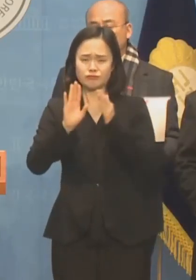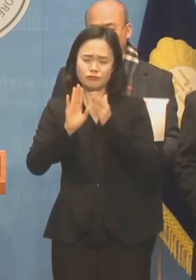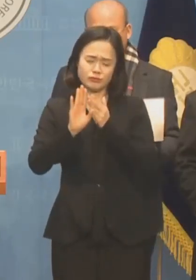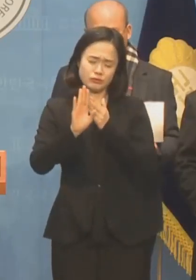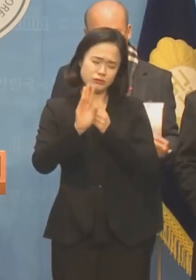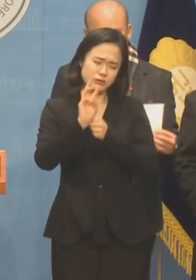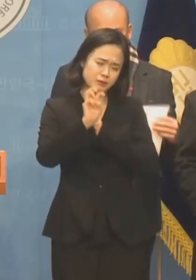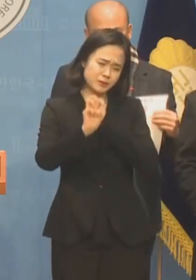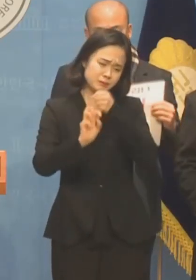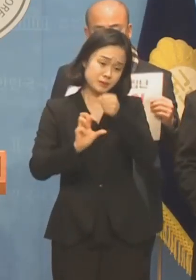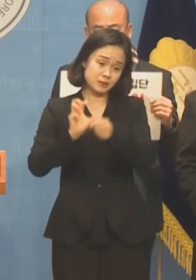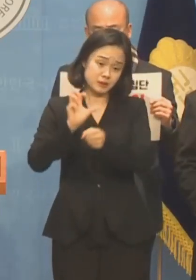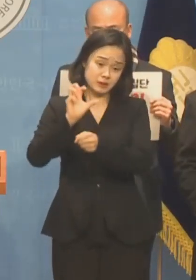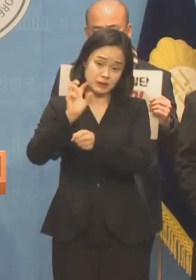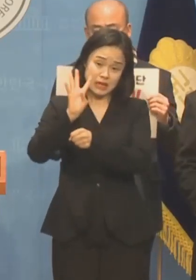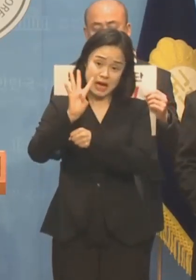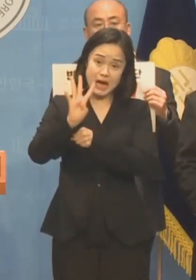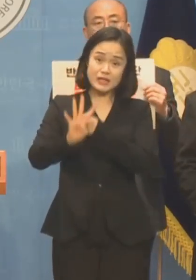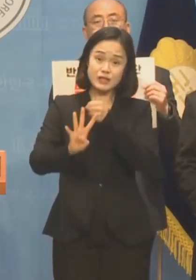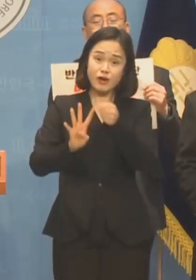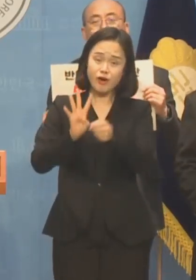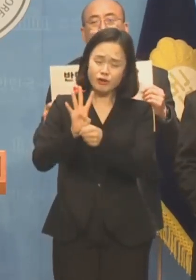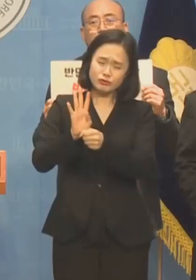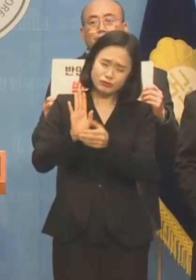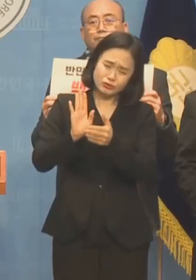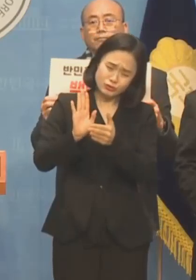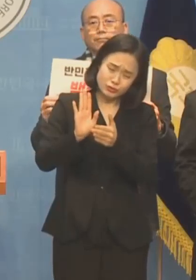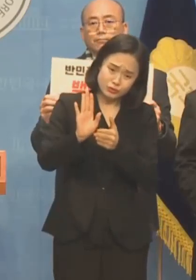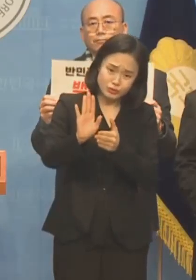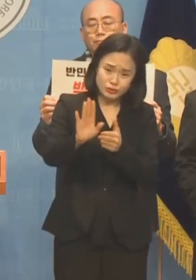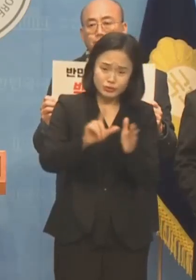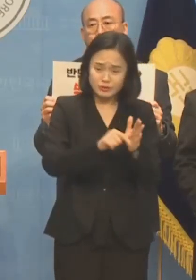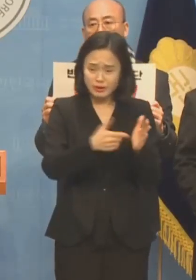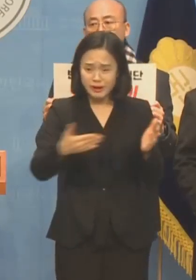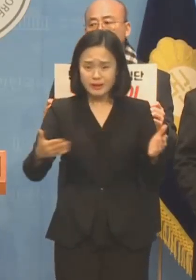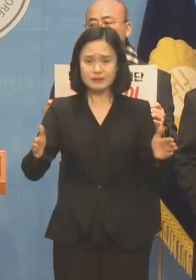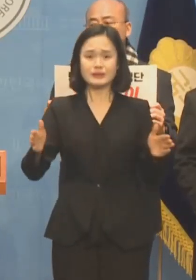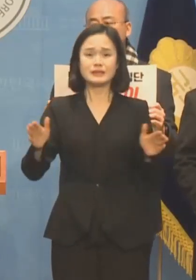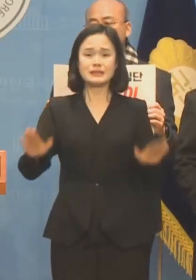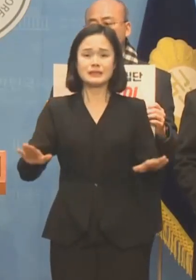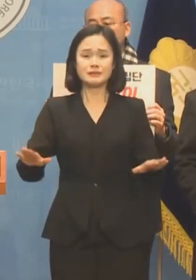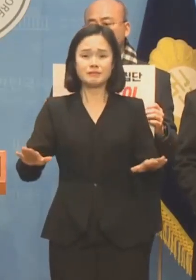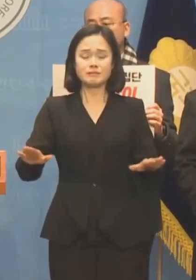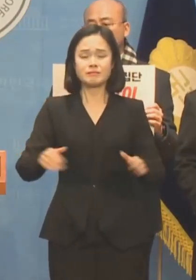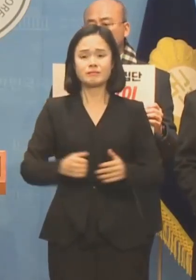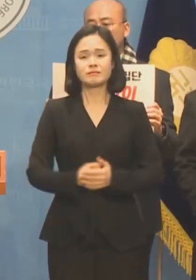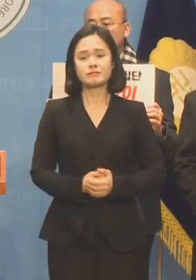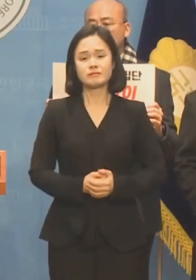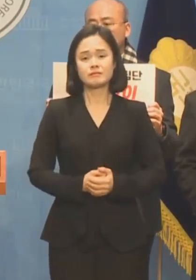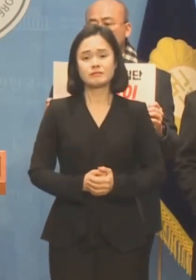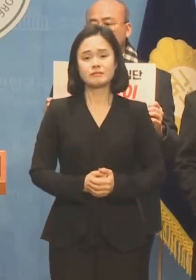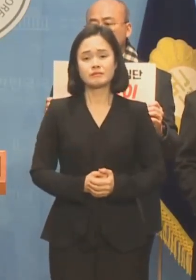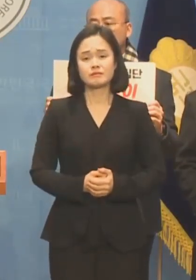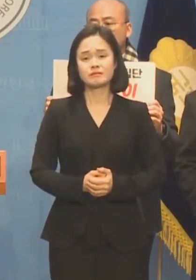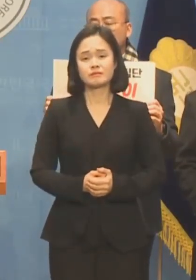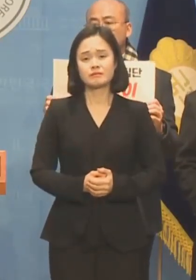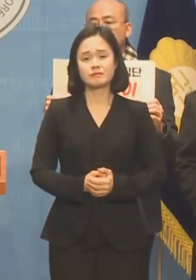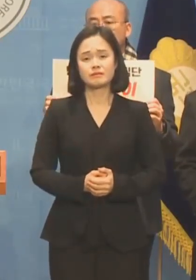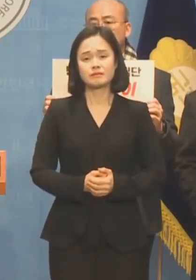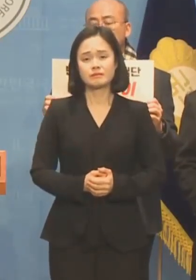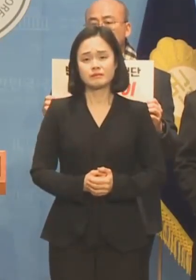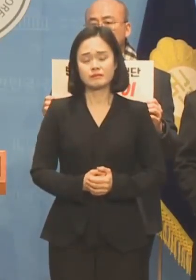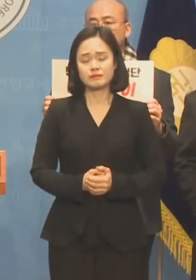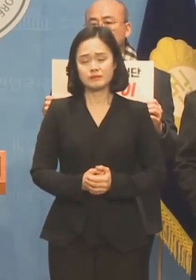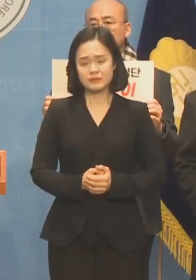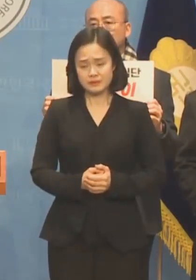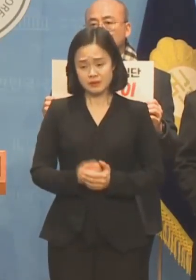34년이라는 세월을 우리 가족은 경대를 잃고 그 고통과